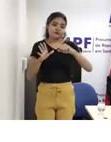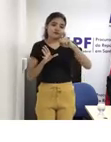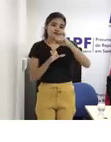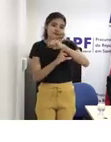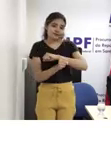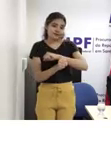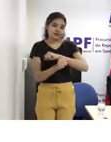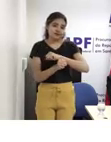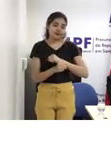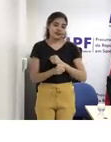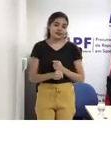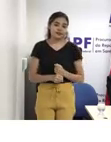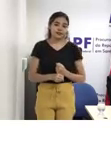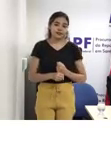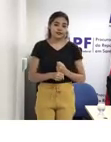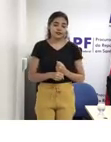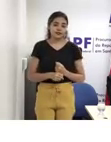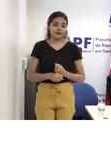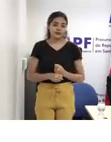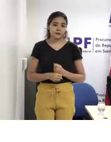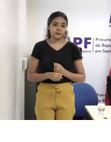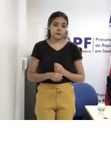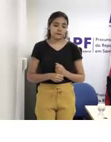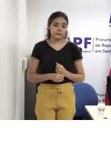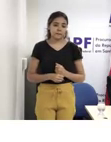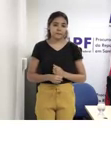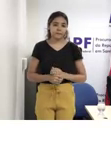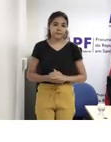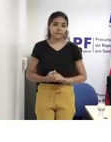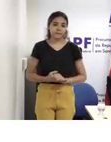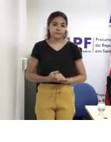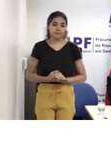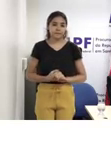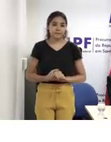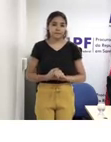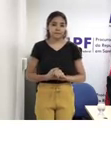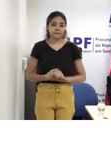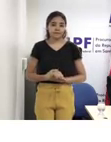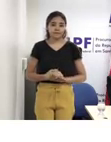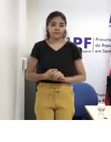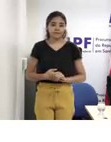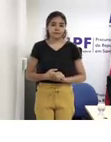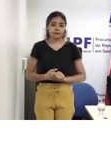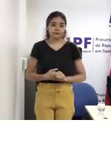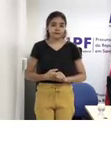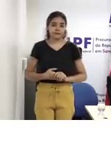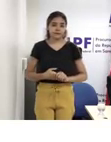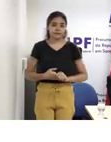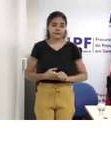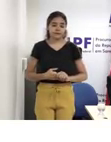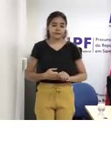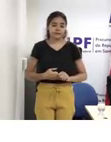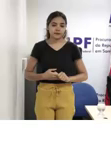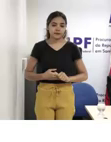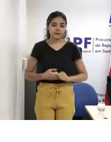que foi exposto criminoso Mas eles foram juízo de custo benefício então quando nós vamos pensar nesses crimes sexuais envolvendo crianças e